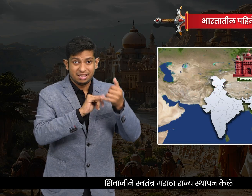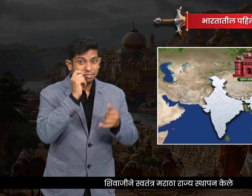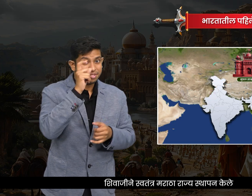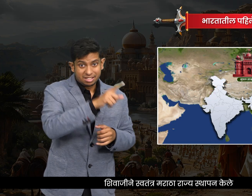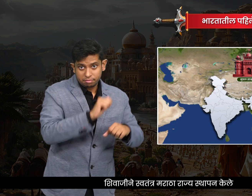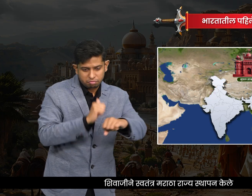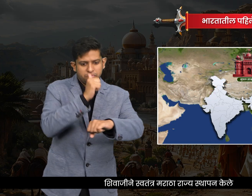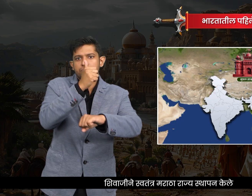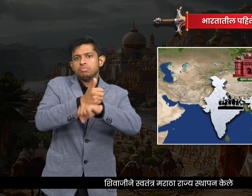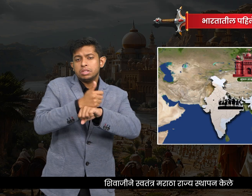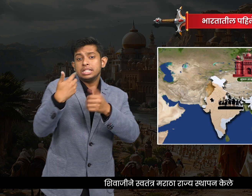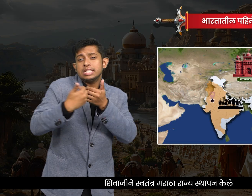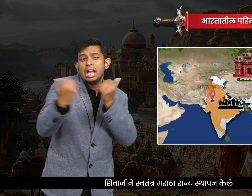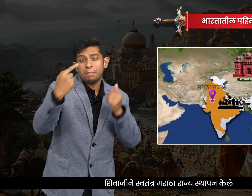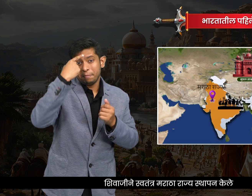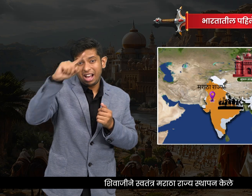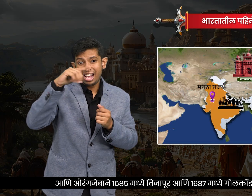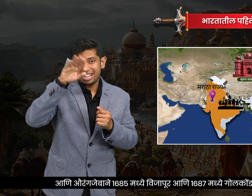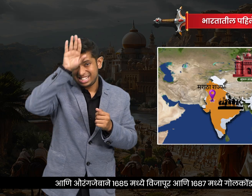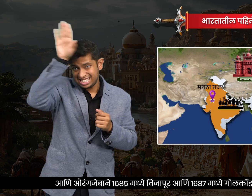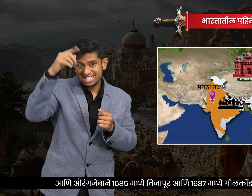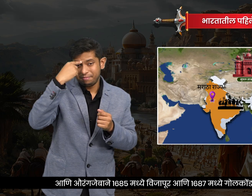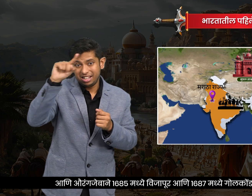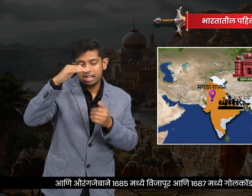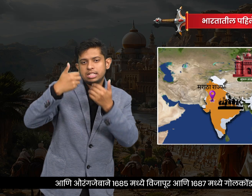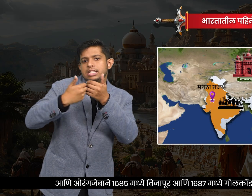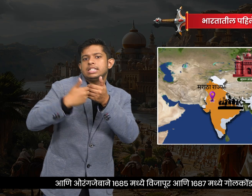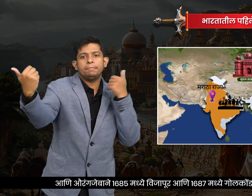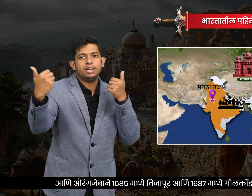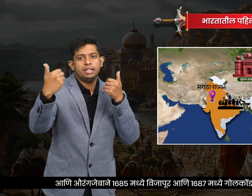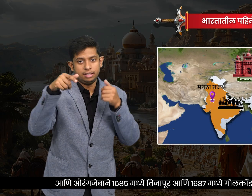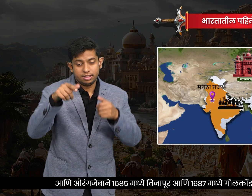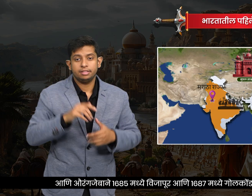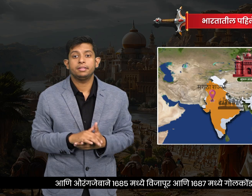शिवाजीने स्वतंत्र मराठा राज्य स्थापन केले आणि औरंगजेबाने